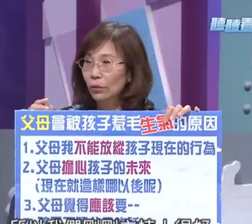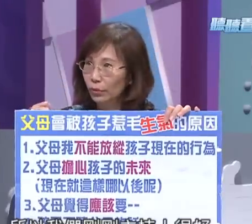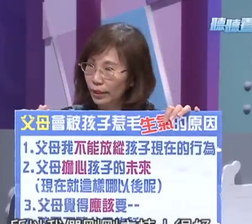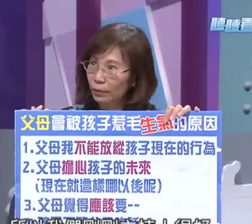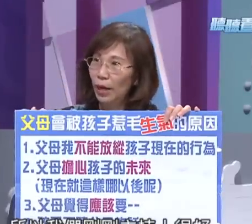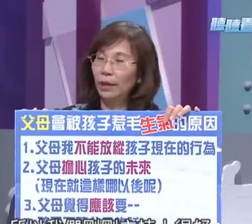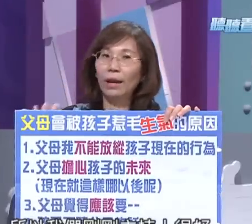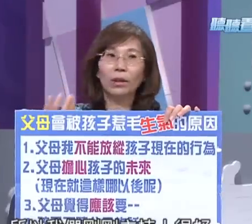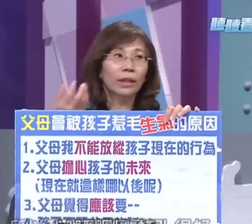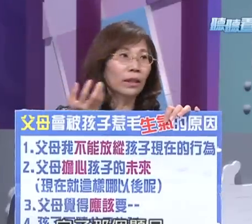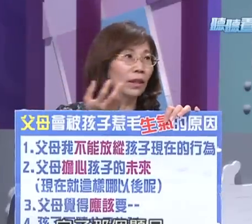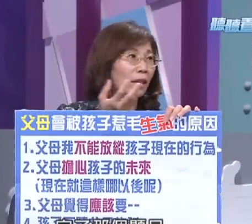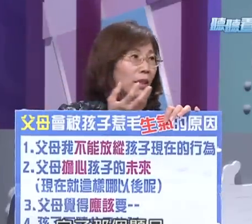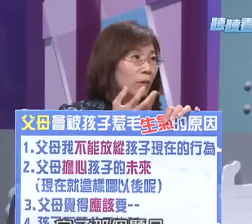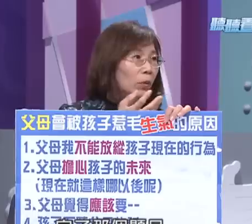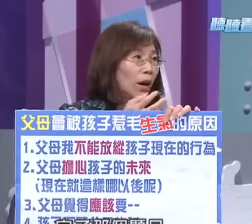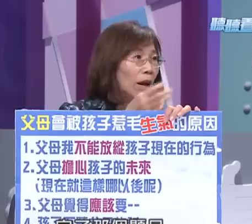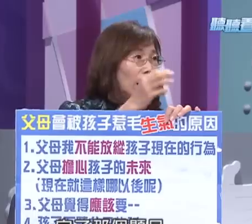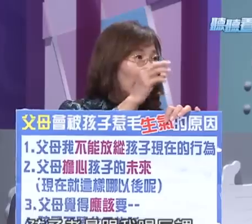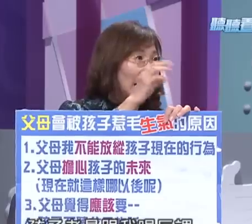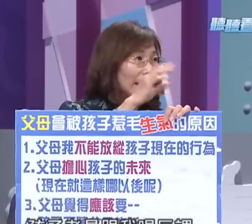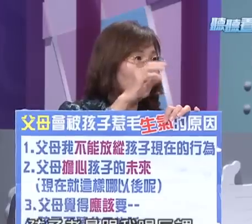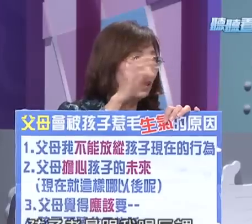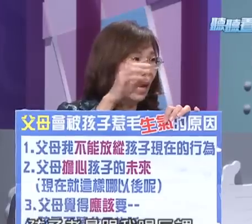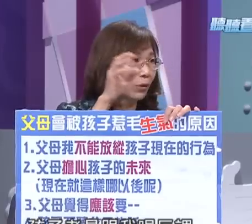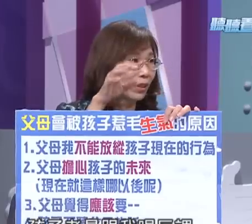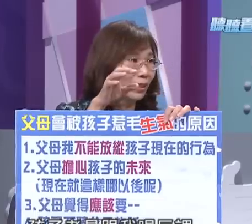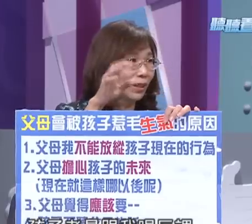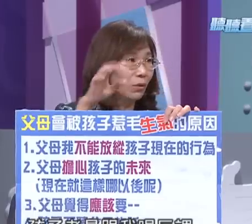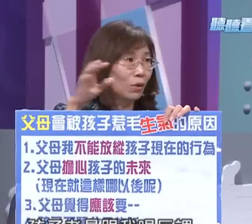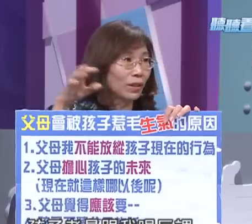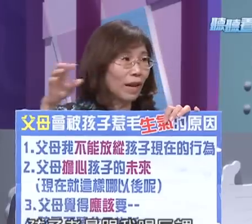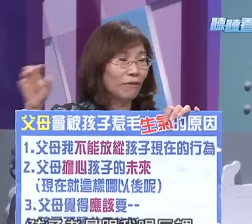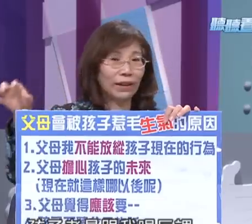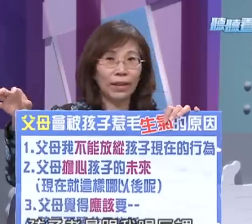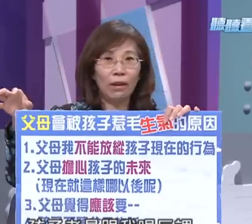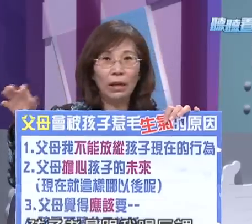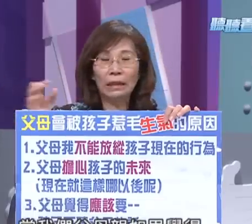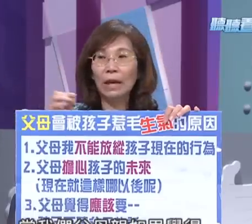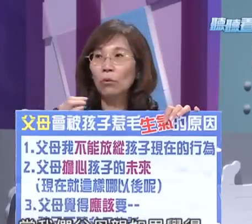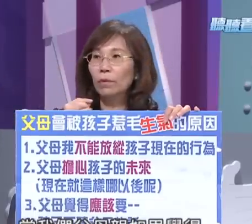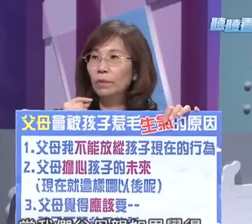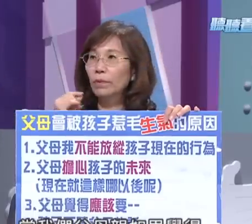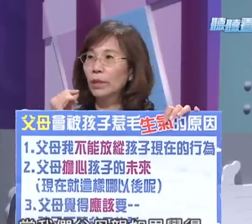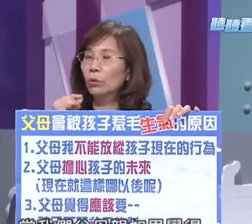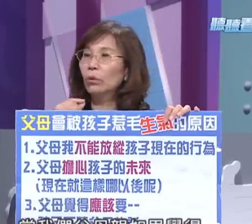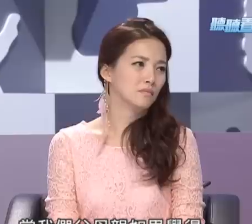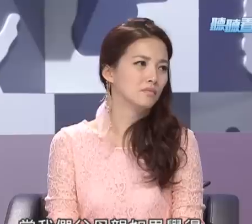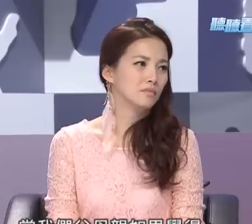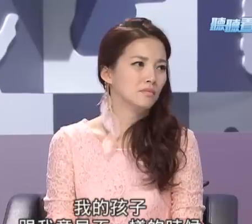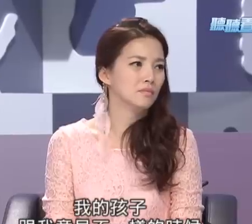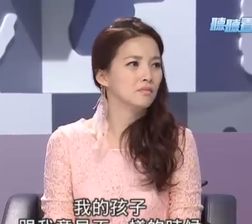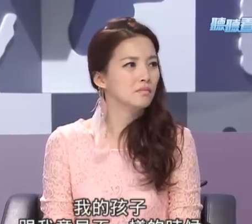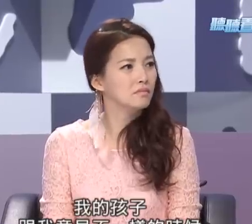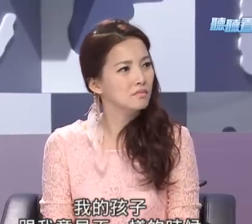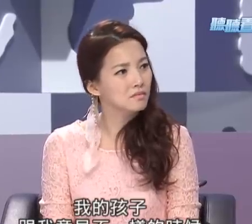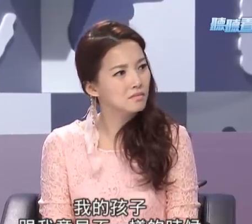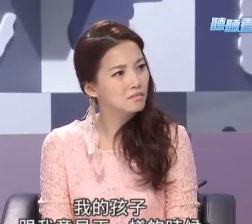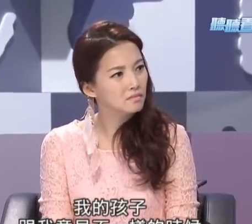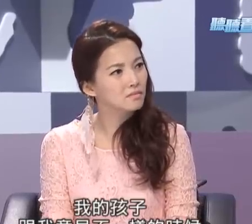持人很好定了那个题目哈，孩子老是跟我唱反调。当我们父母亲如果觉得我的孩子跟我意见不一样